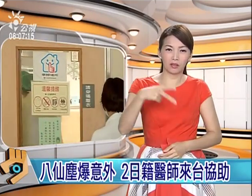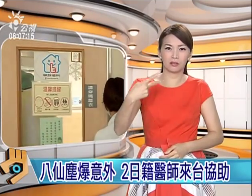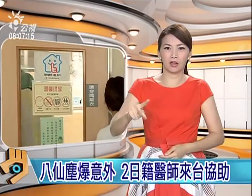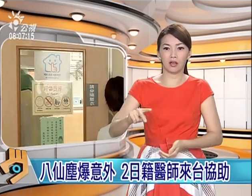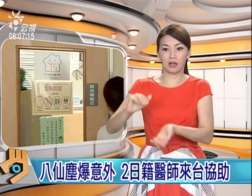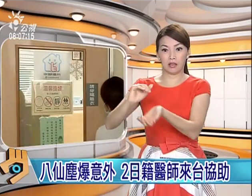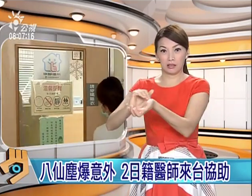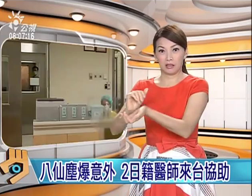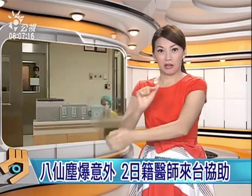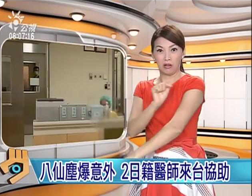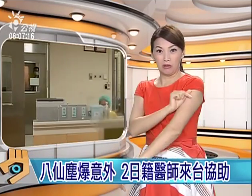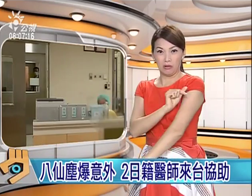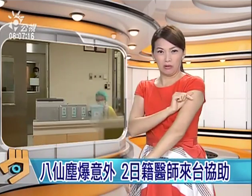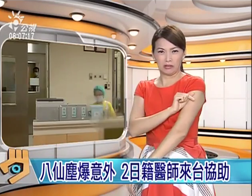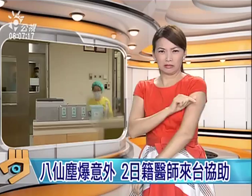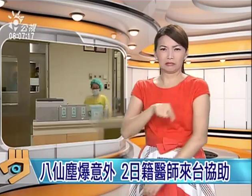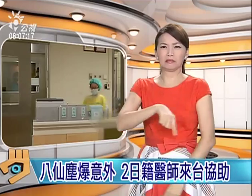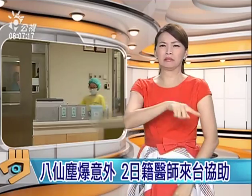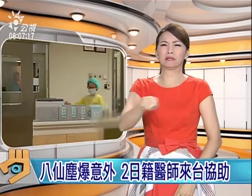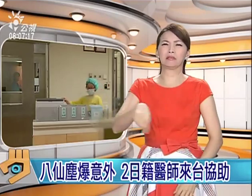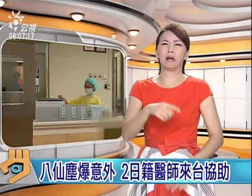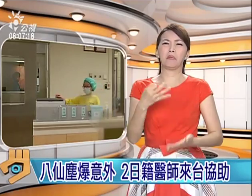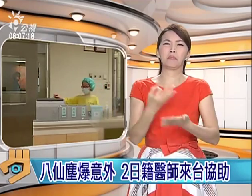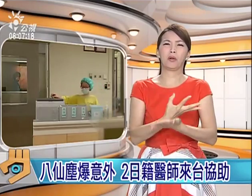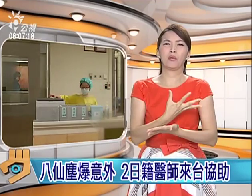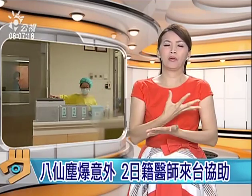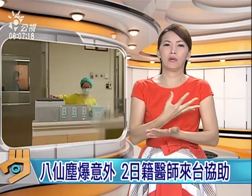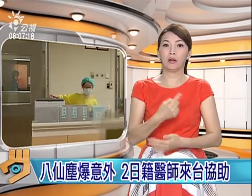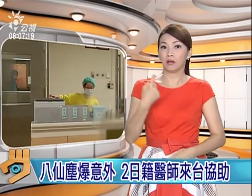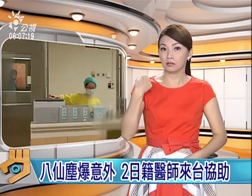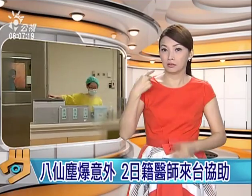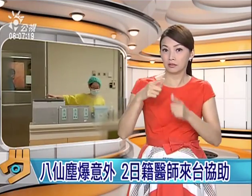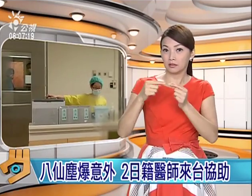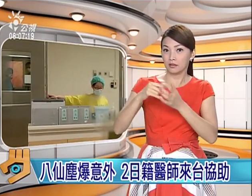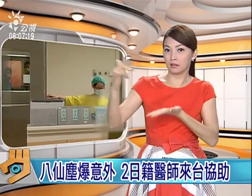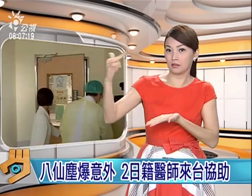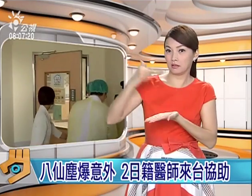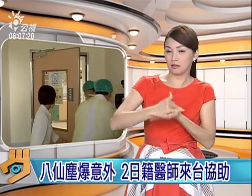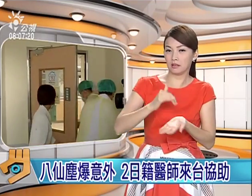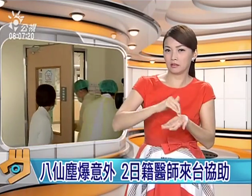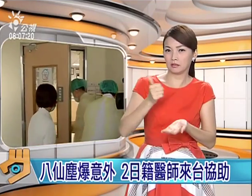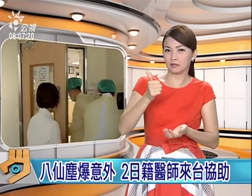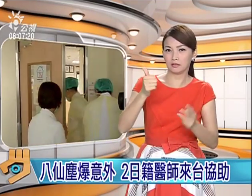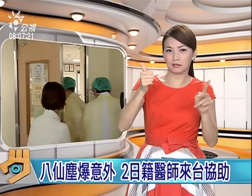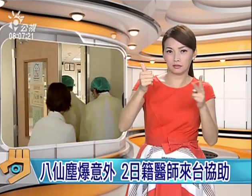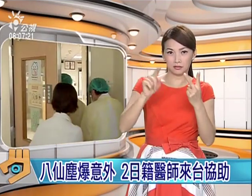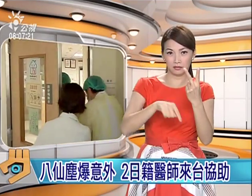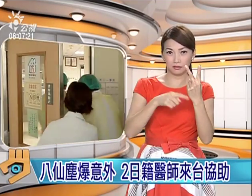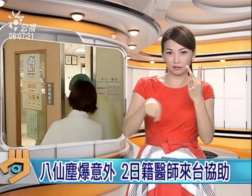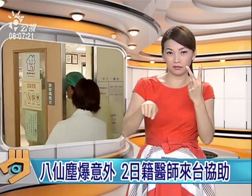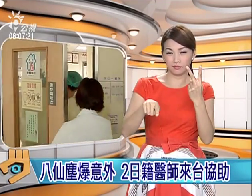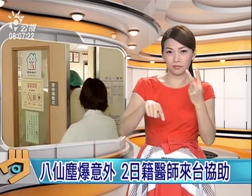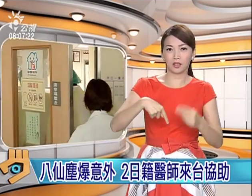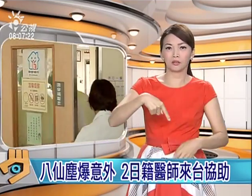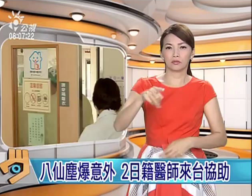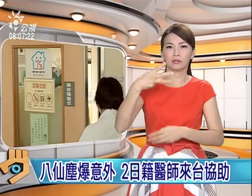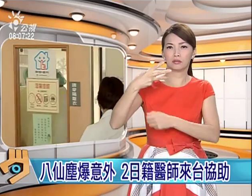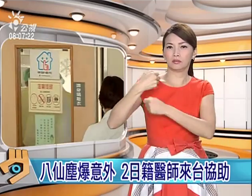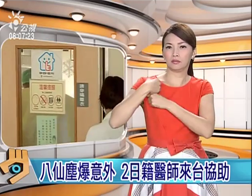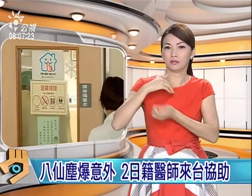了医疗资源，医护人力也严重不足。昨天，2位来自日本的医师代表就